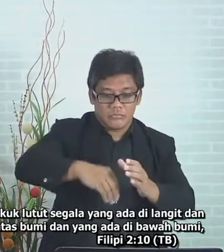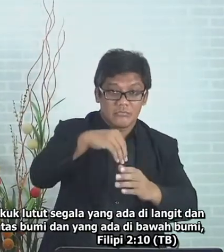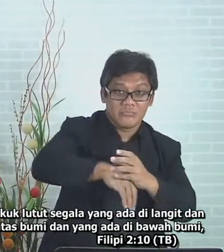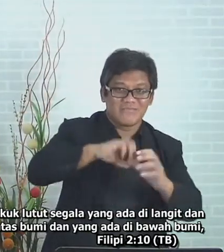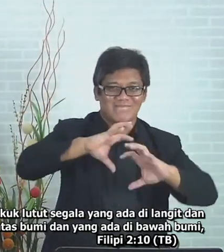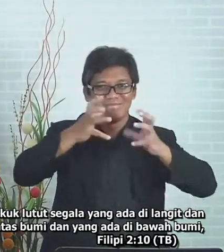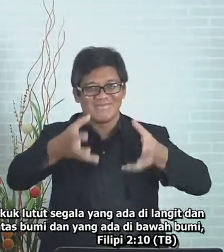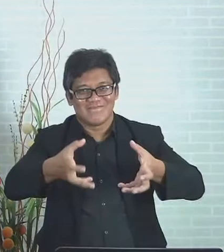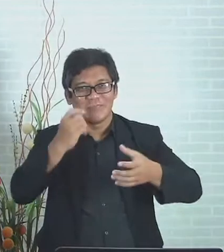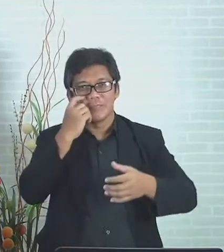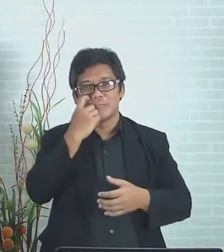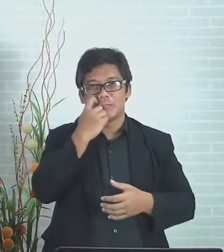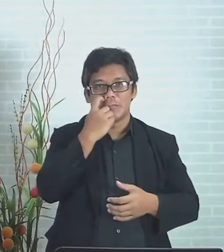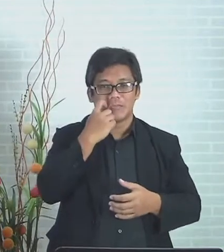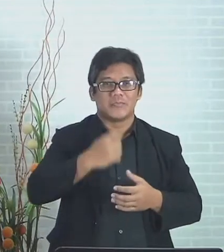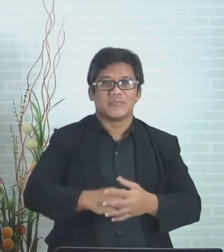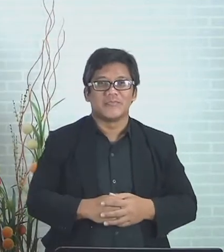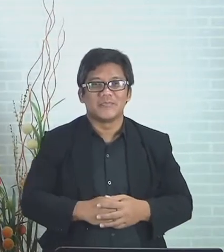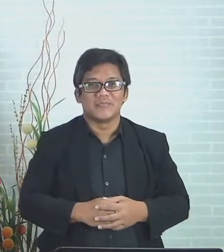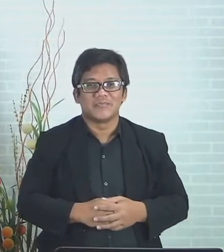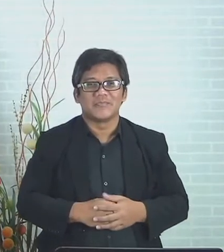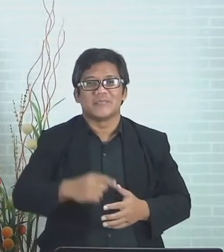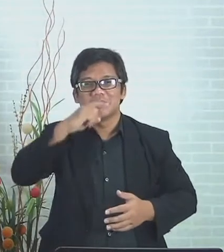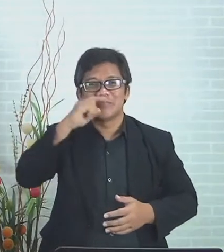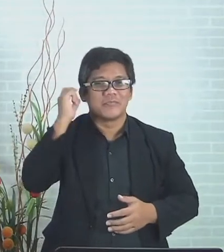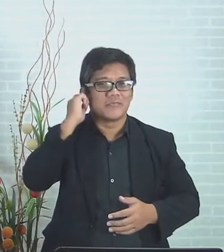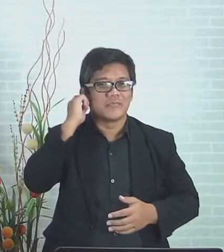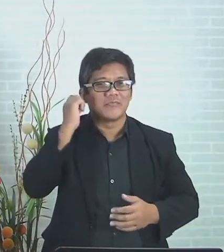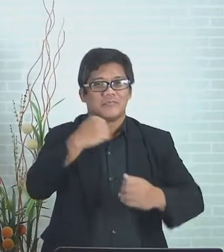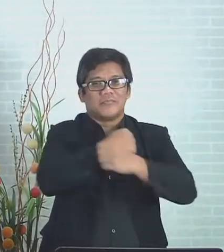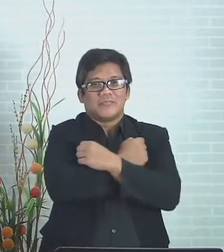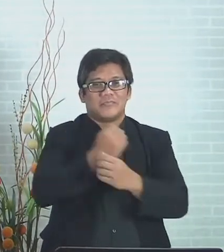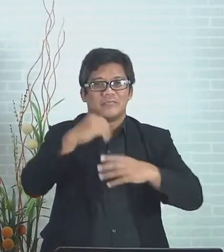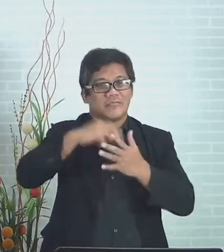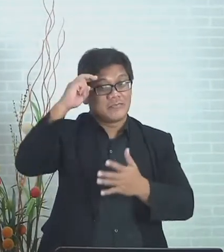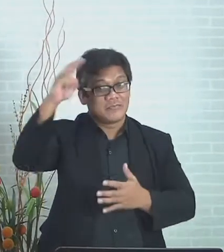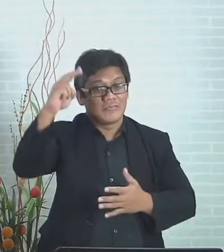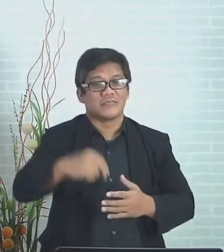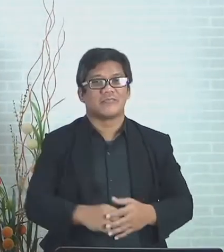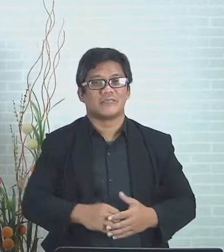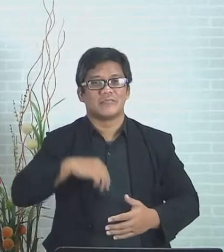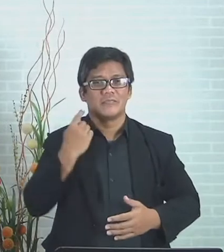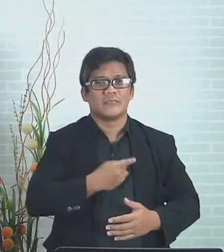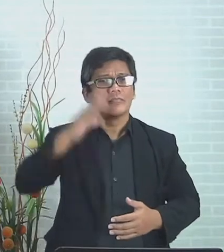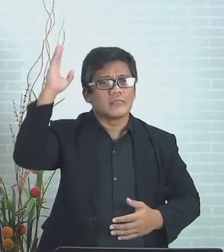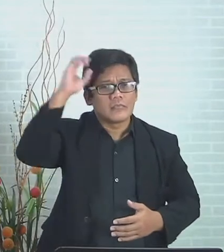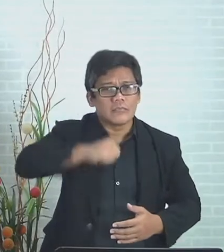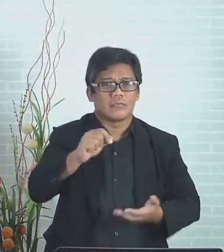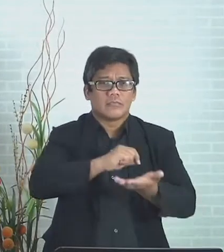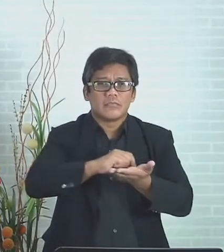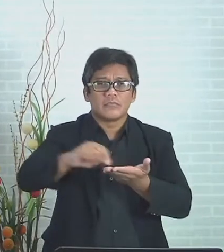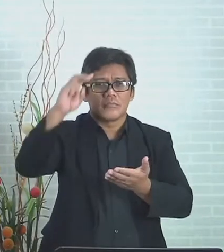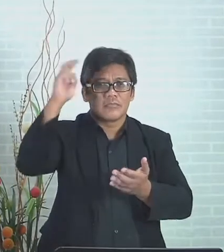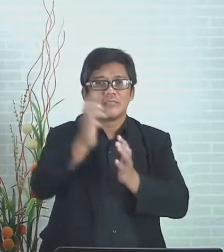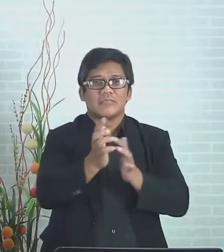bawah bumi Bapak Ibu yang terkasih dalam Tuhan kita tahu bahwa nama